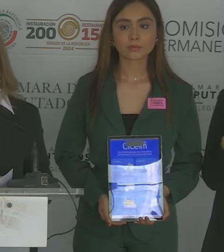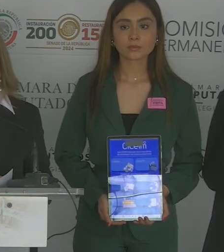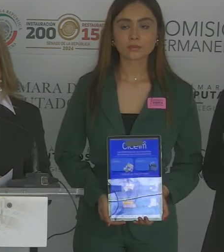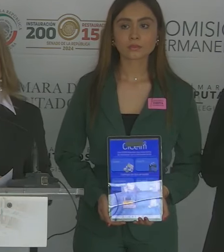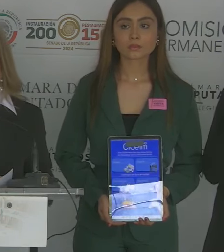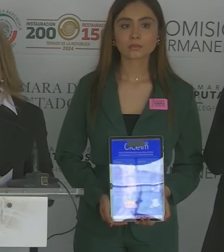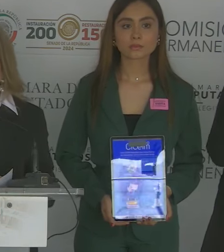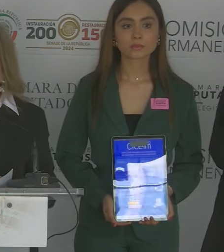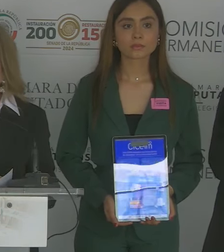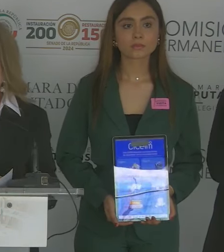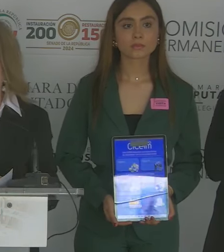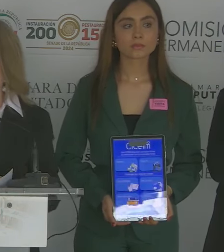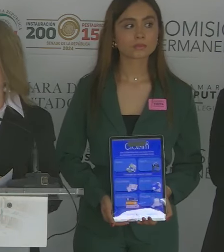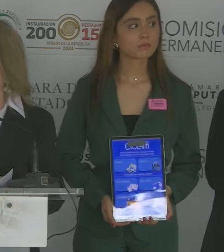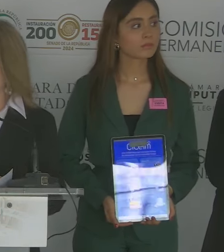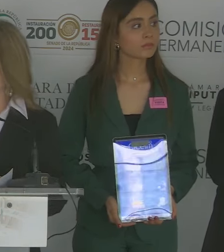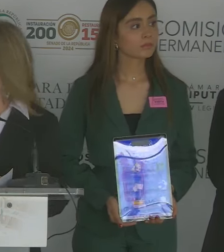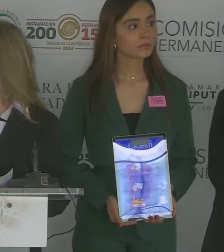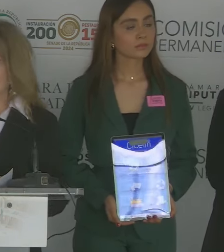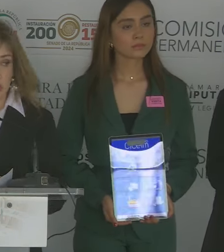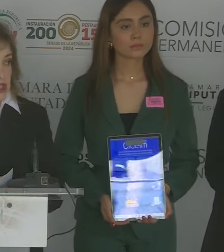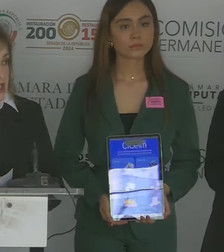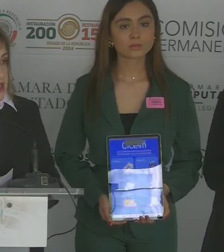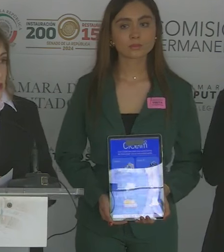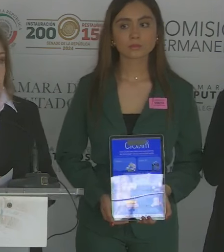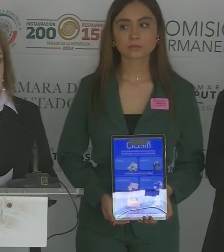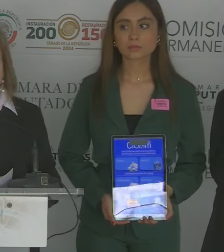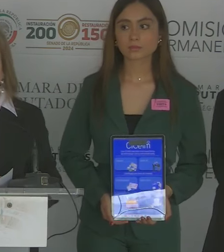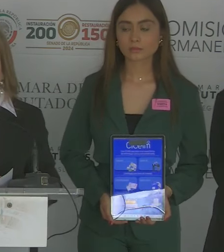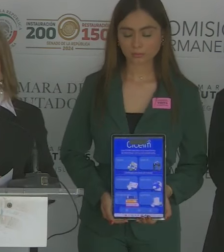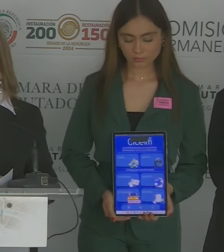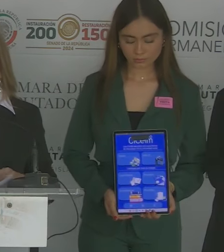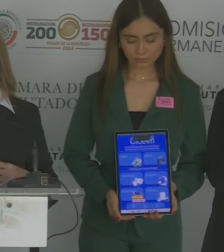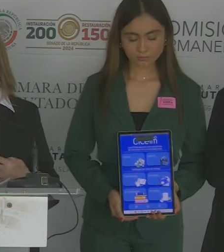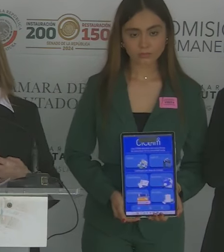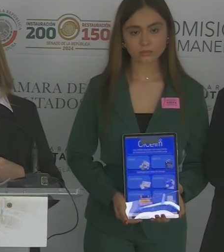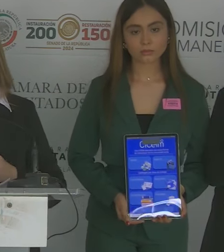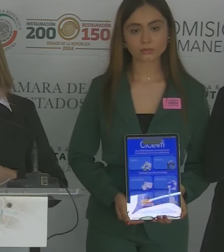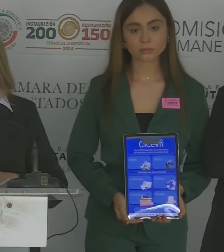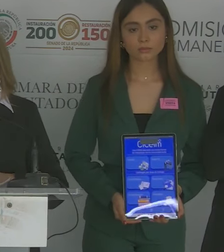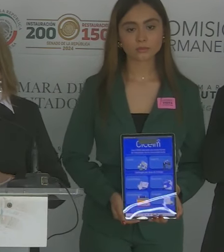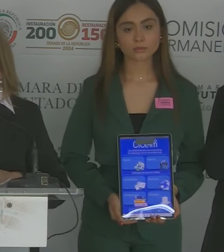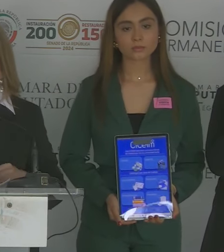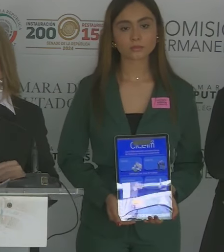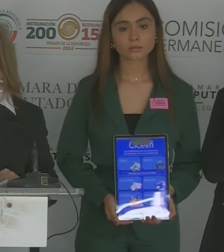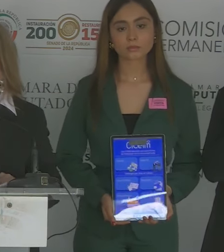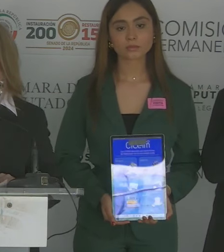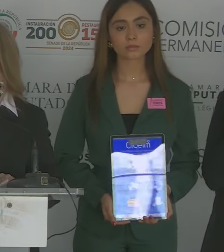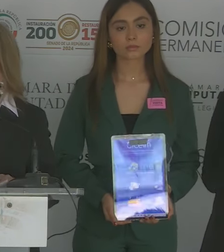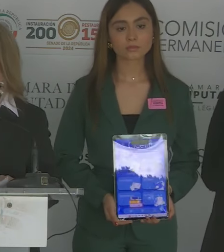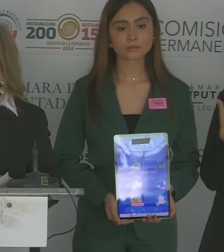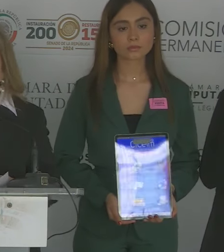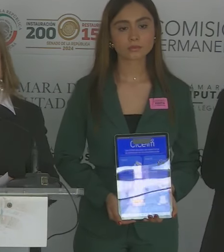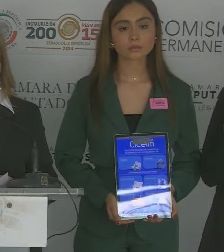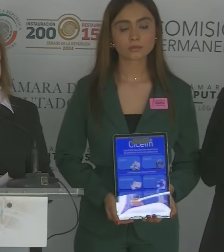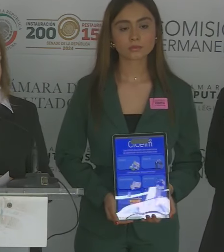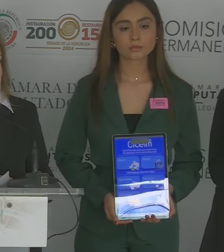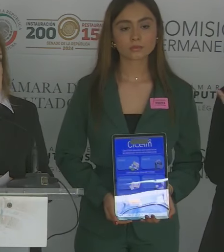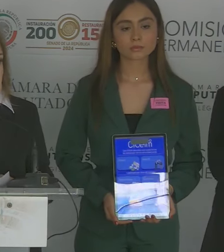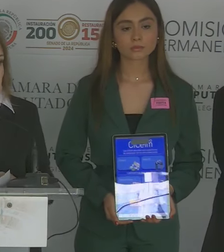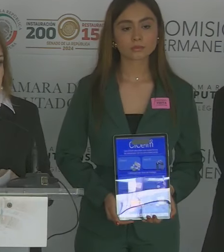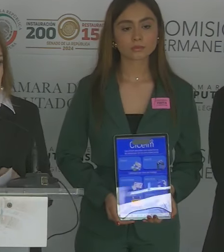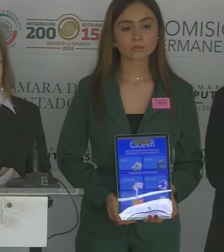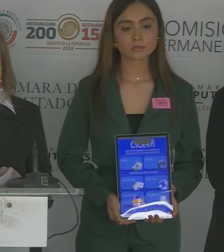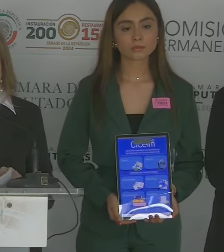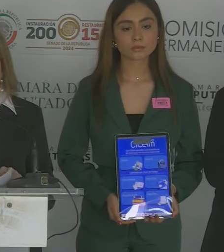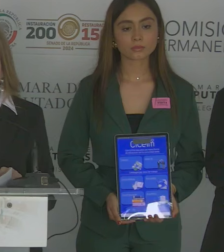cumplir con este noble objetivo como vemos en este momento tenemos a varios jóvenes que nos acompañan el día de hoy que han